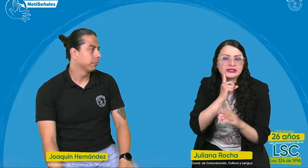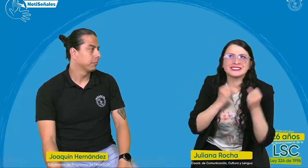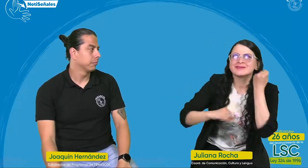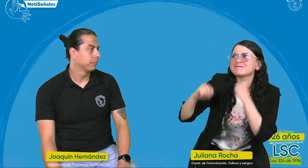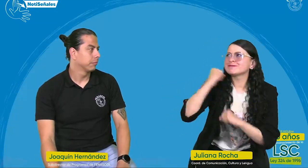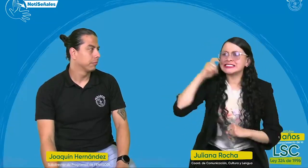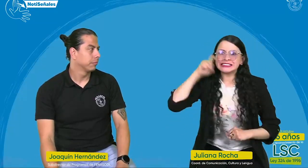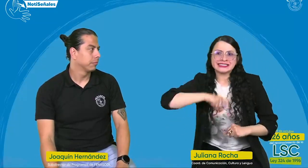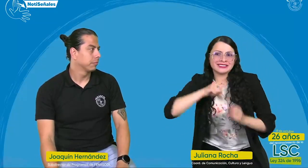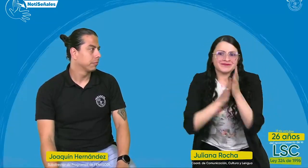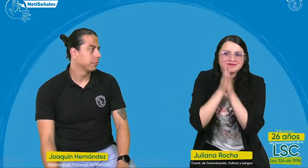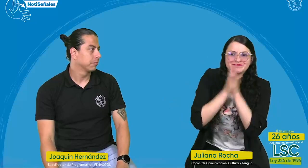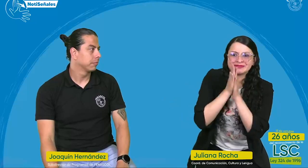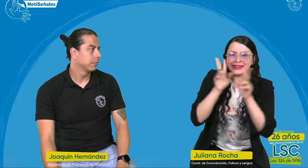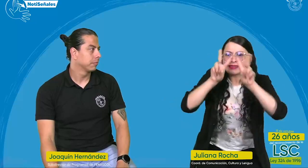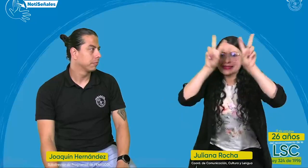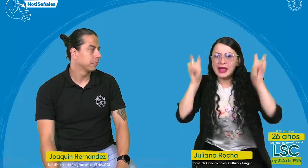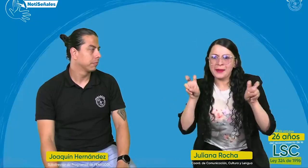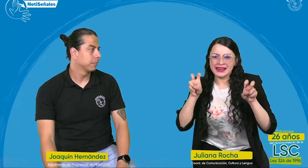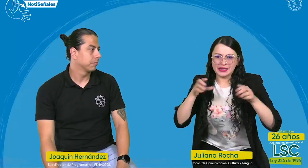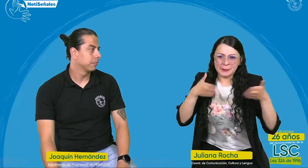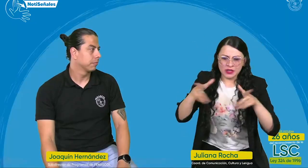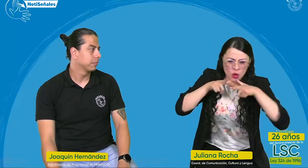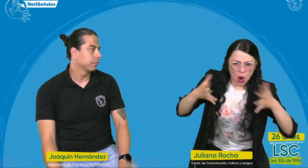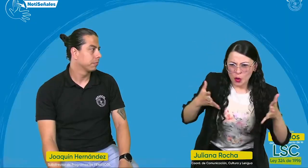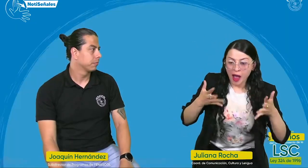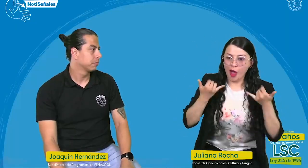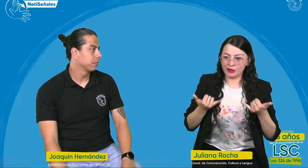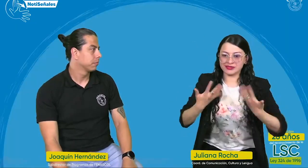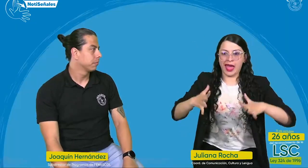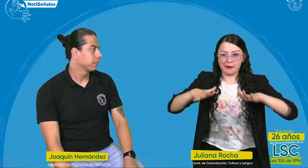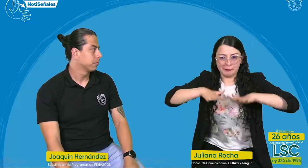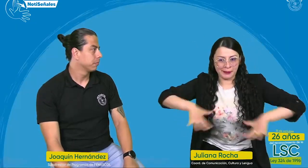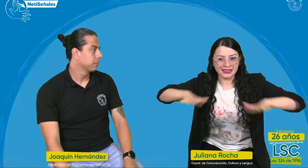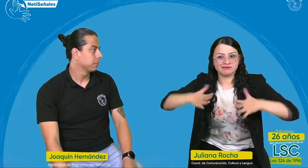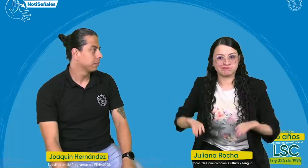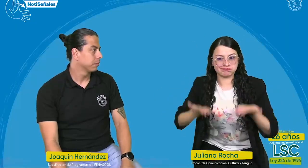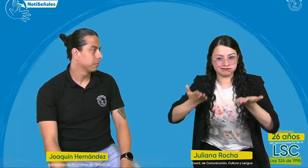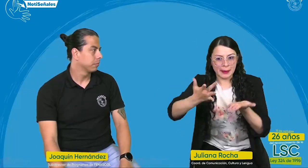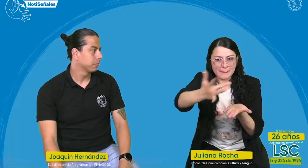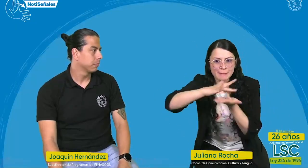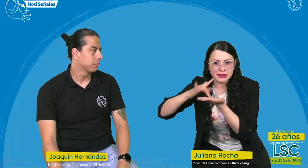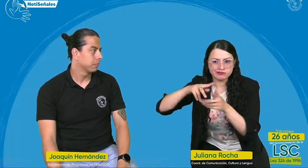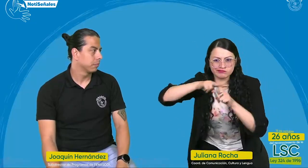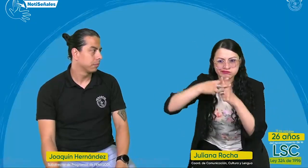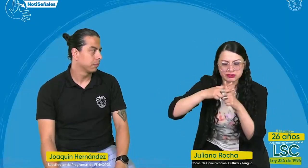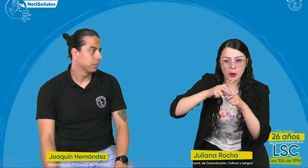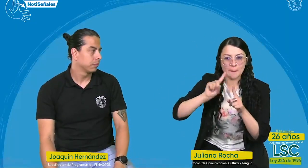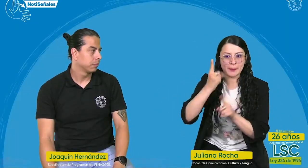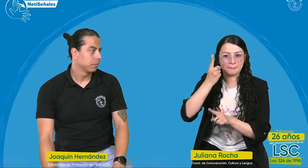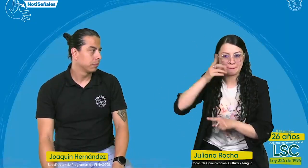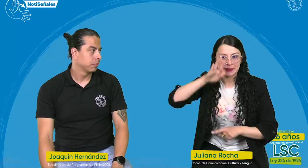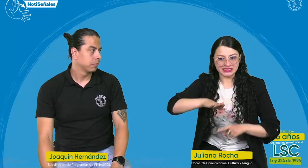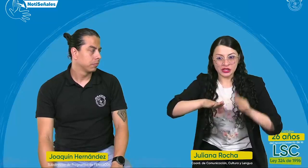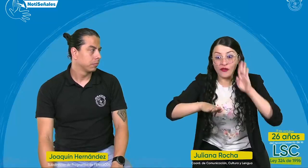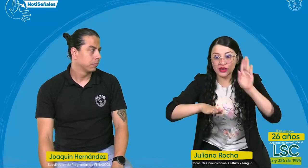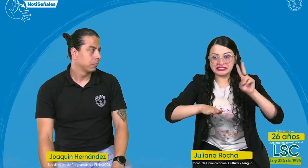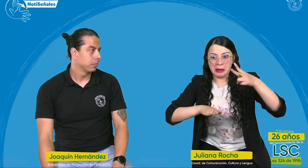da está la comunidad sorda y sabemos que la comunidad sorda quiere aprender sobre planeación lingüística entonces damos este espacio de estos talleres